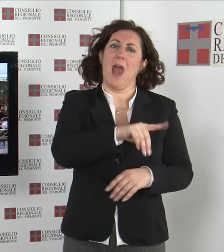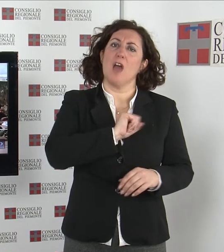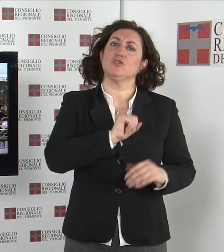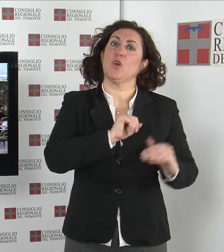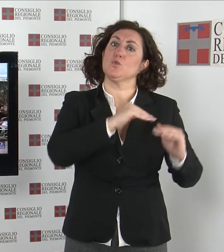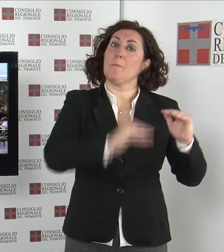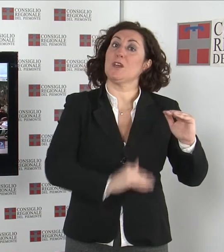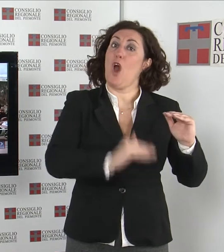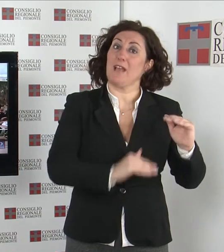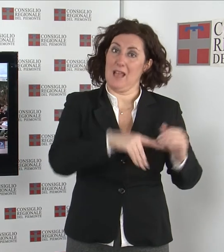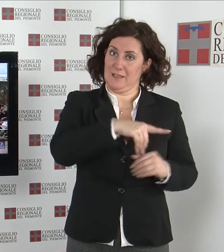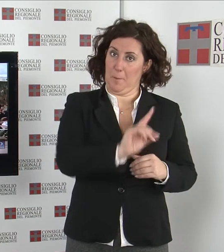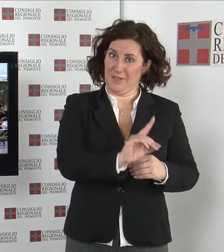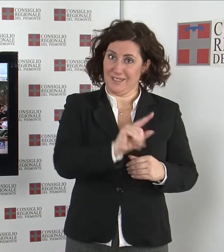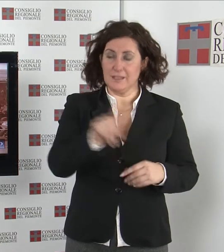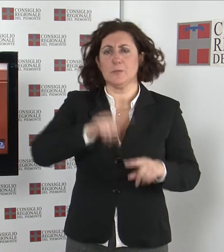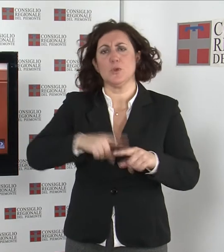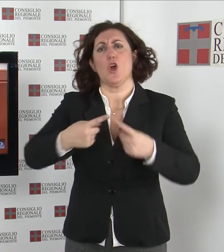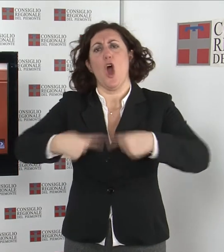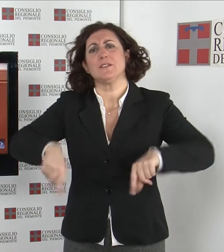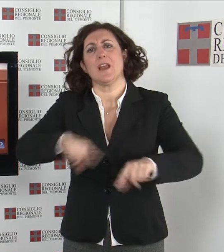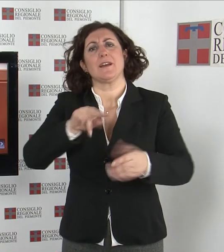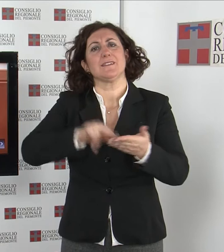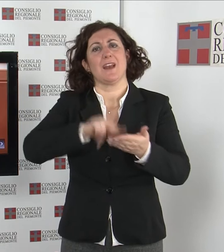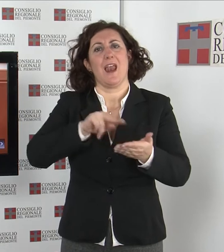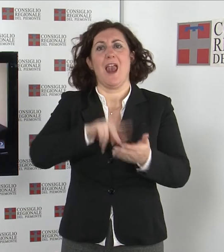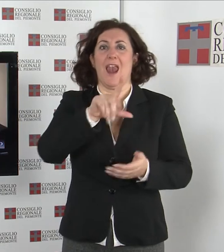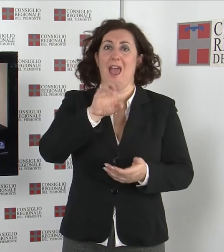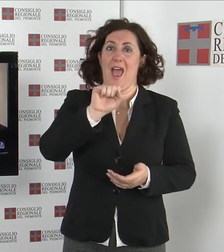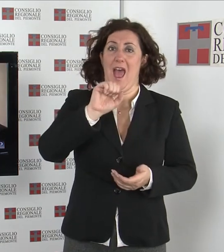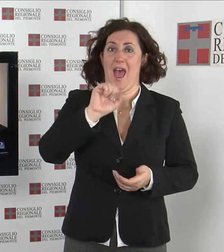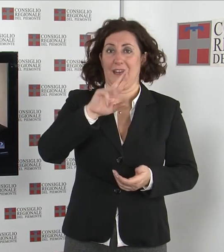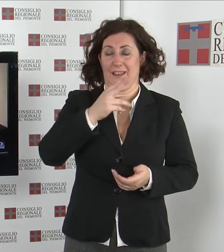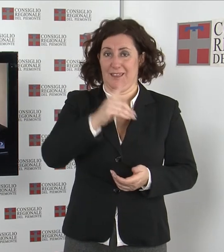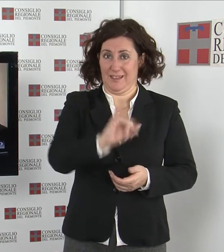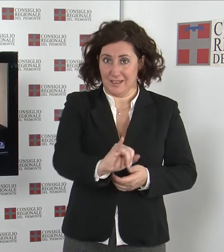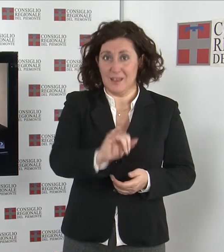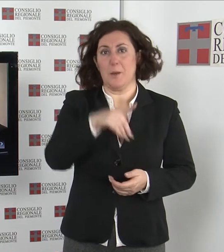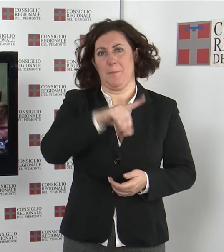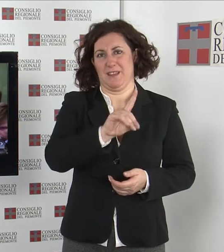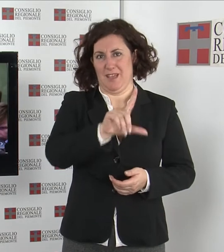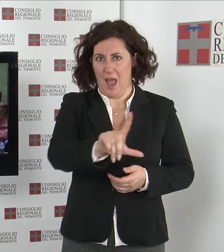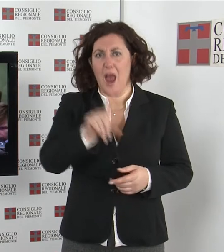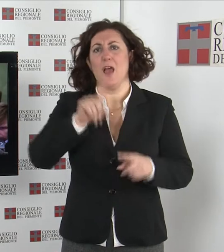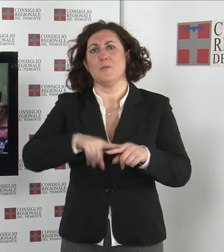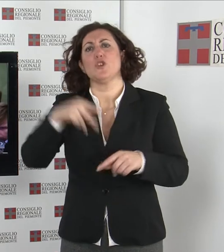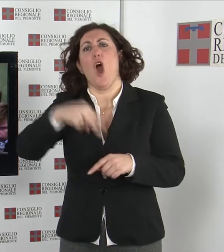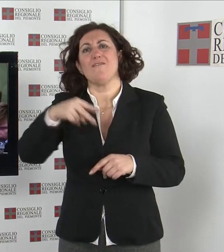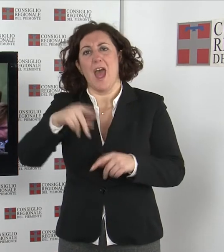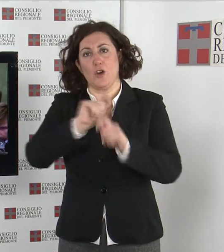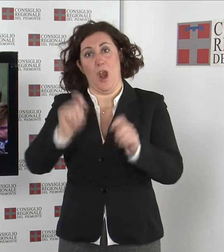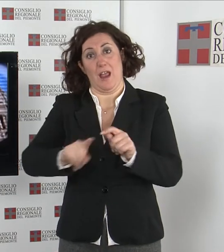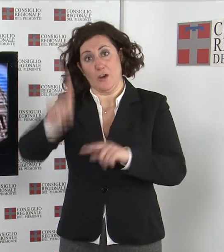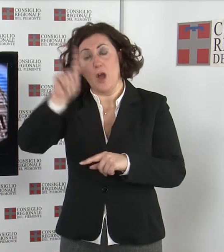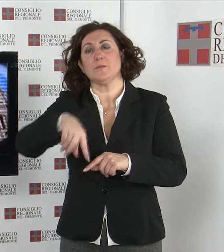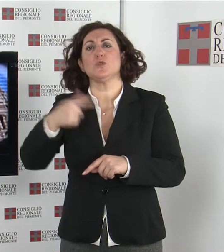del Partito Democratico e i consiglieri segretari Lorenzo Leardi Popolo della Libertà Gianfranco novero Lega Nord e Tullio pon su